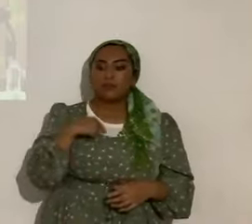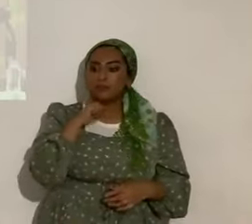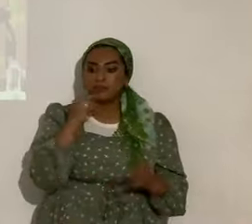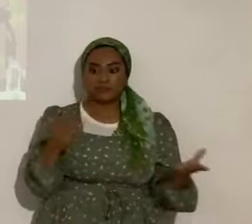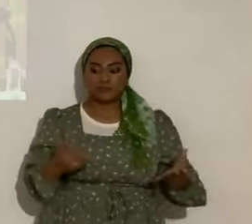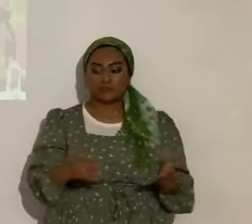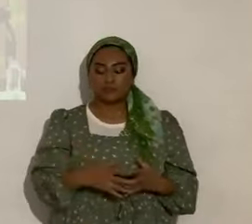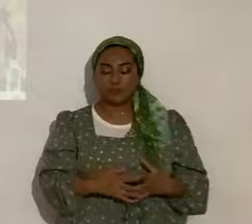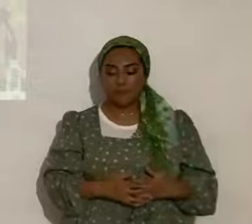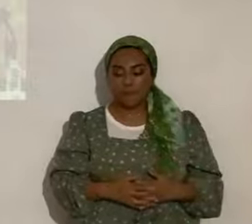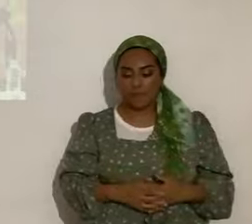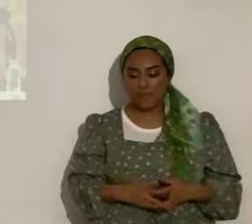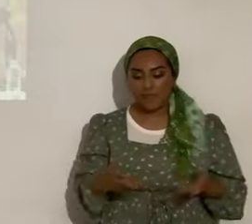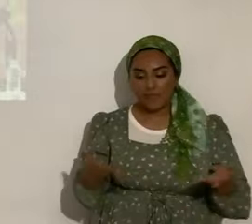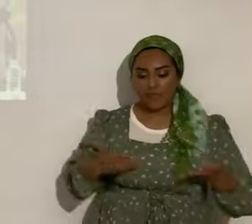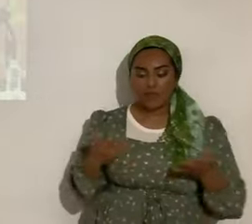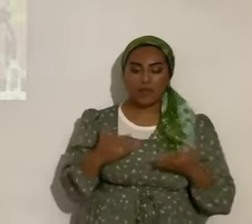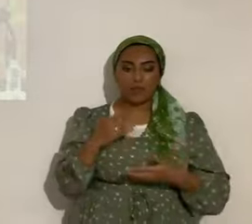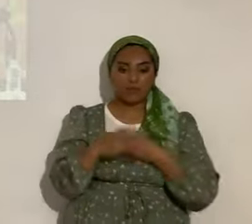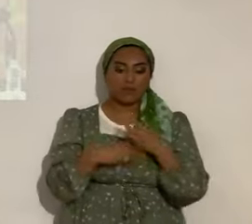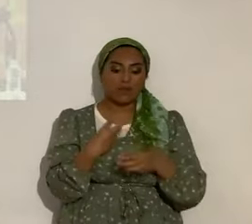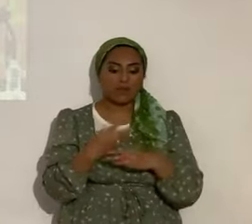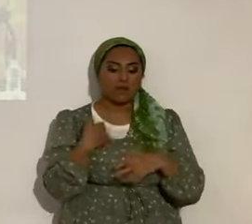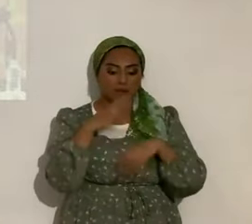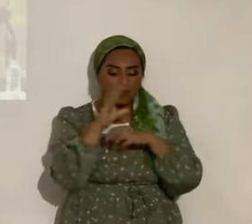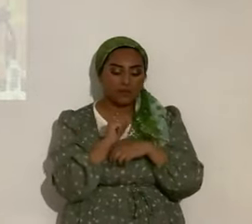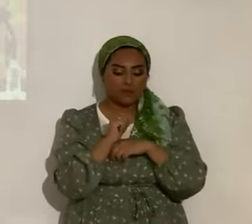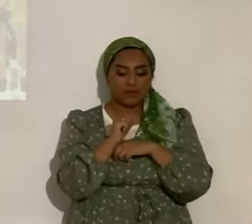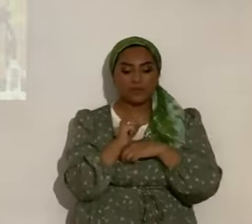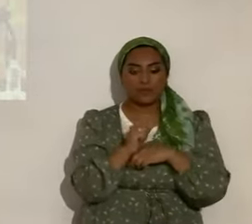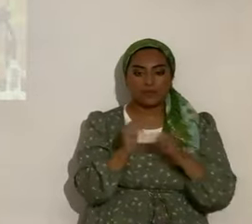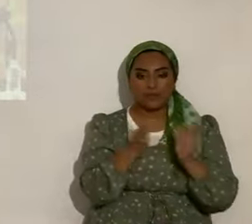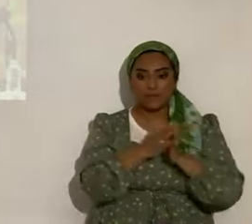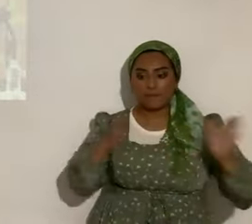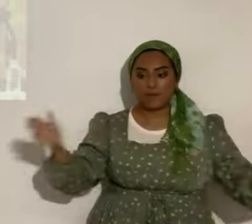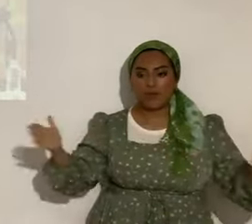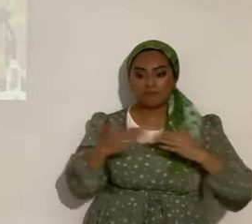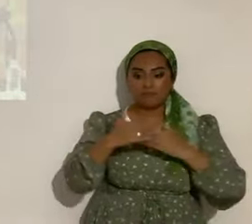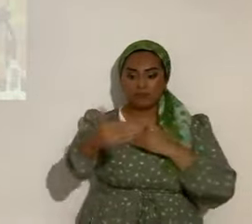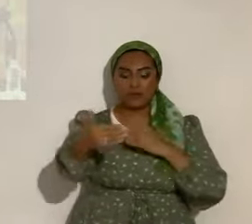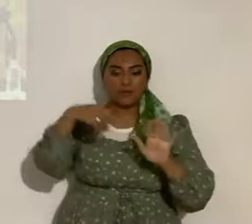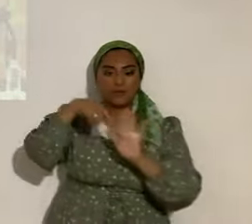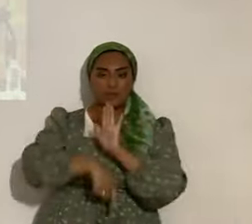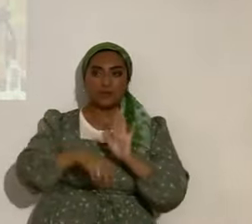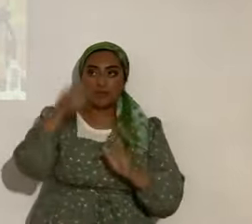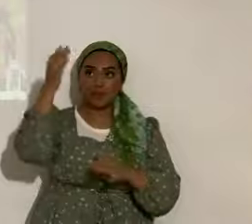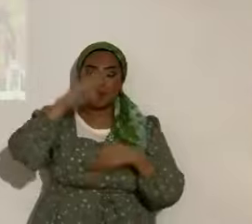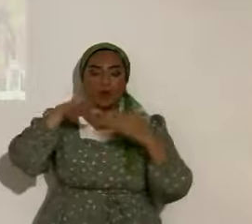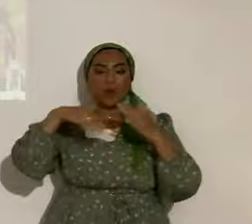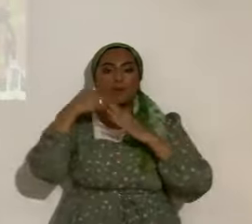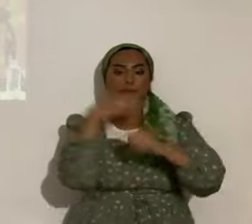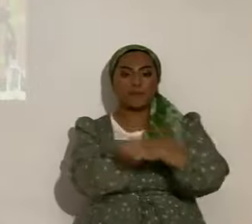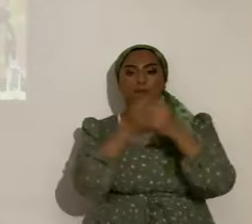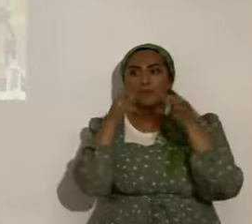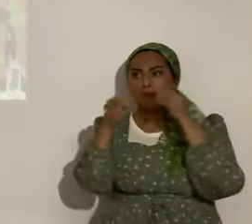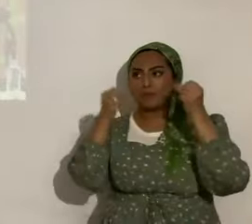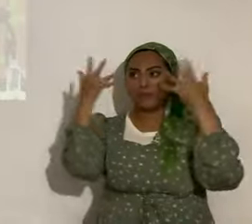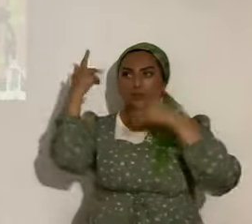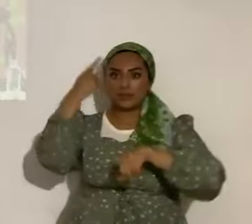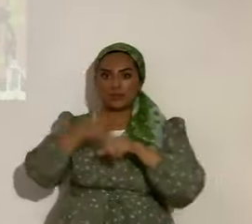mundo. En este mundo nos acostumbramos a tres dimensiones, largo, ancho y profundo. Pero Él es el Todopoderoso. Ya lo he ministrado muchas veces.